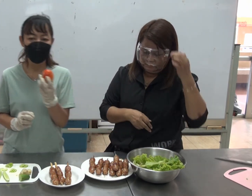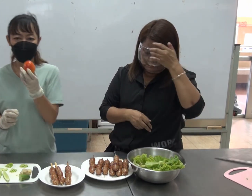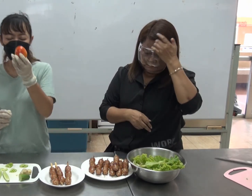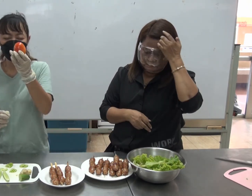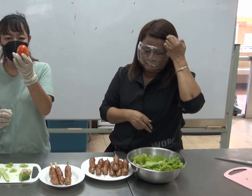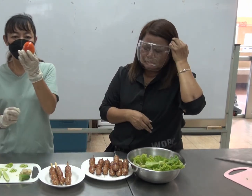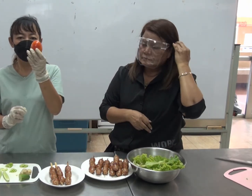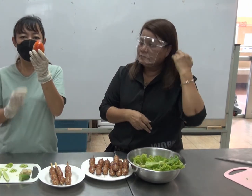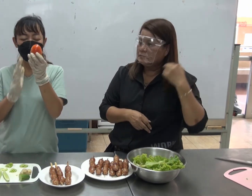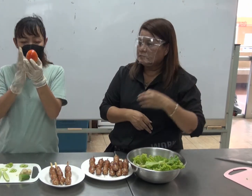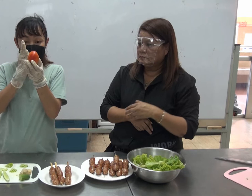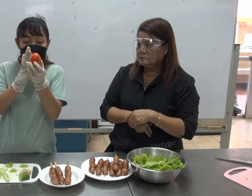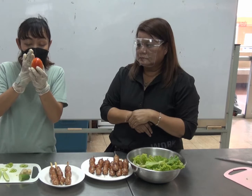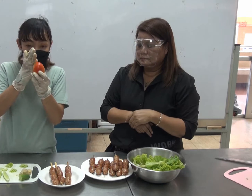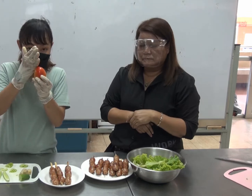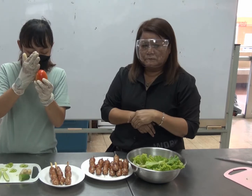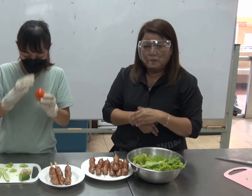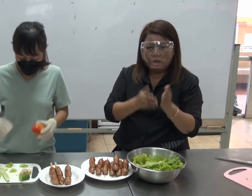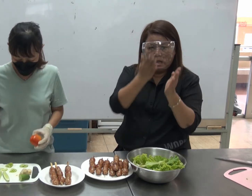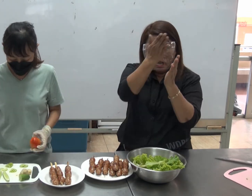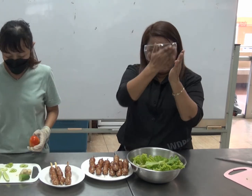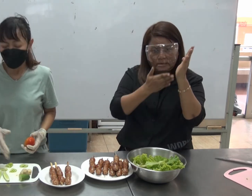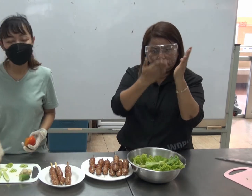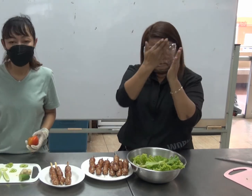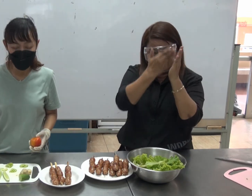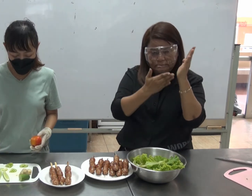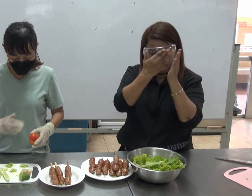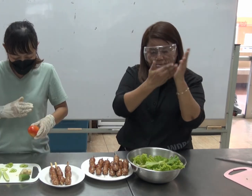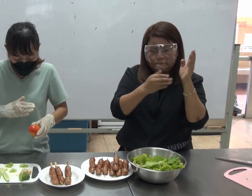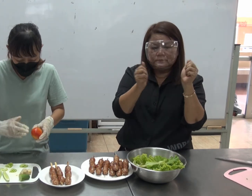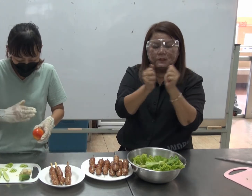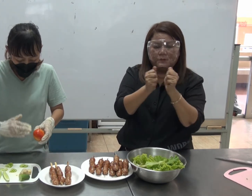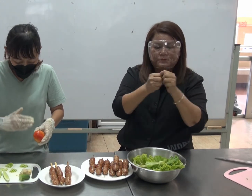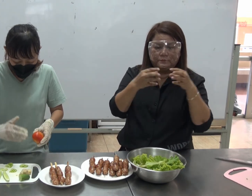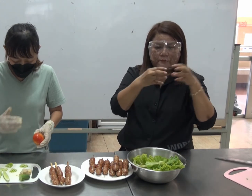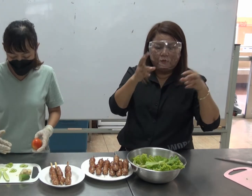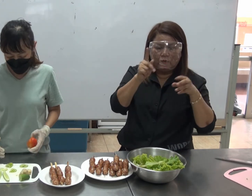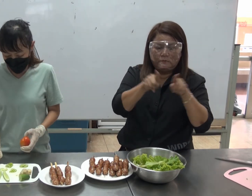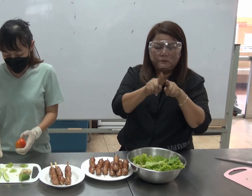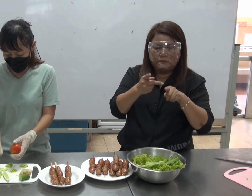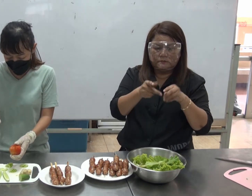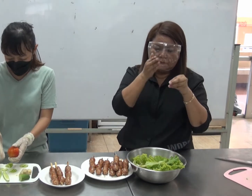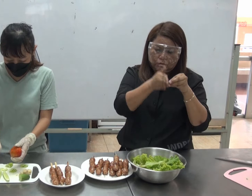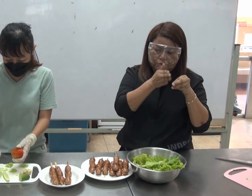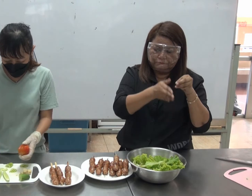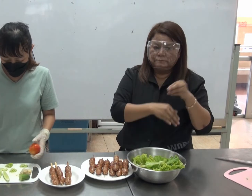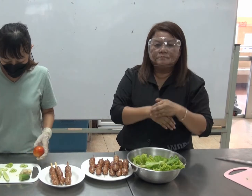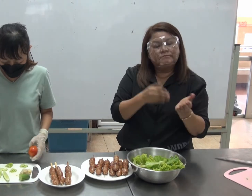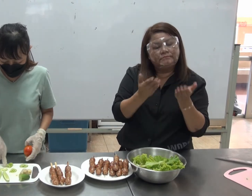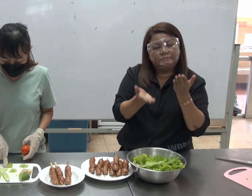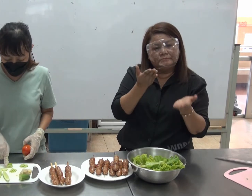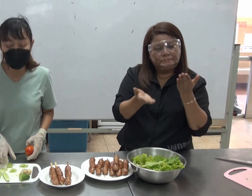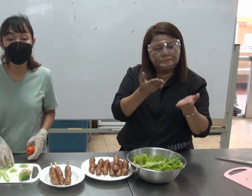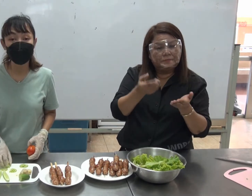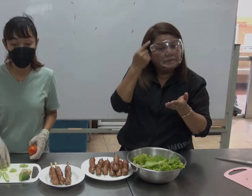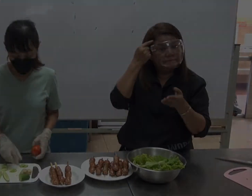มะเขือเทศนะคะเราสามารถขวานเหมือนจับแตงกวากันหั่นเป็นวงกลมเลยก็ได้หรือจะหั่นเป็นเ